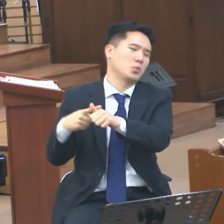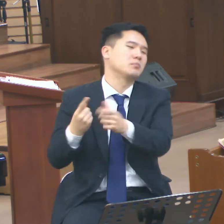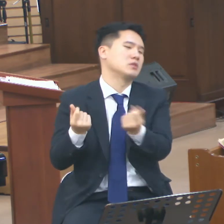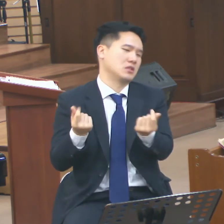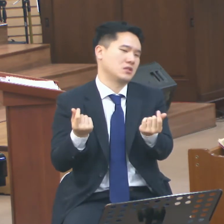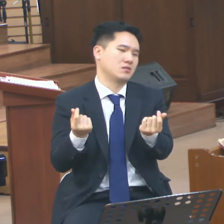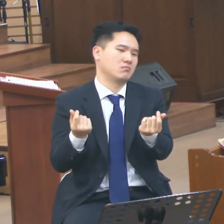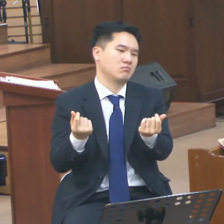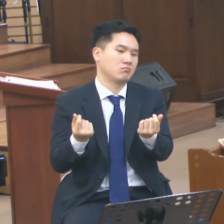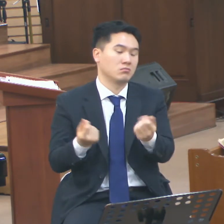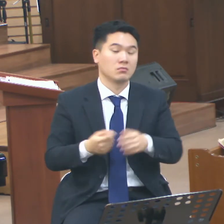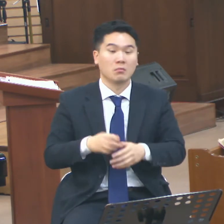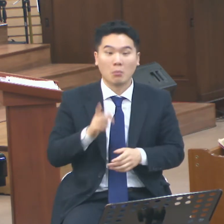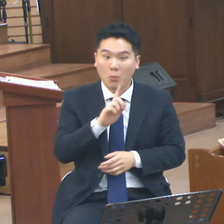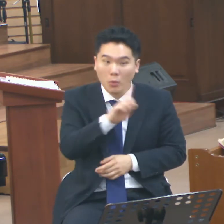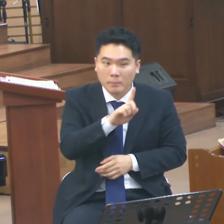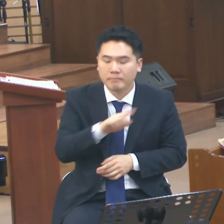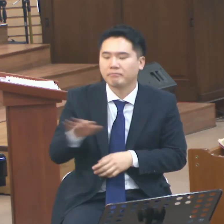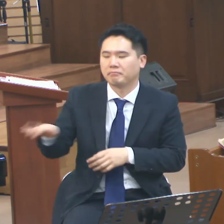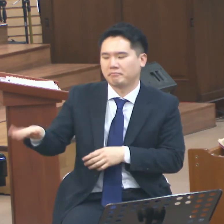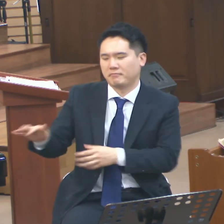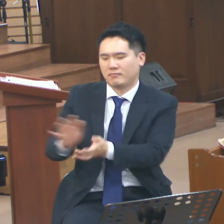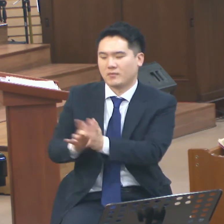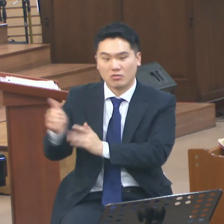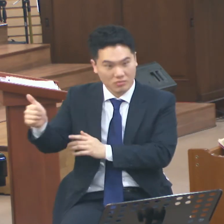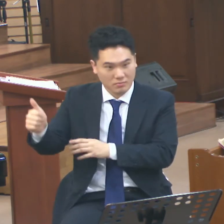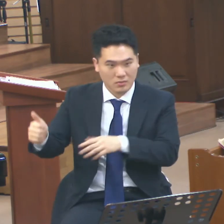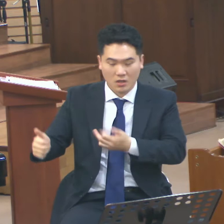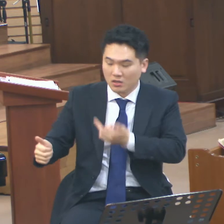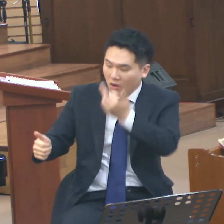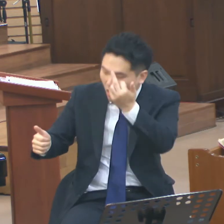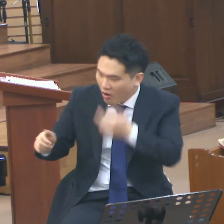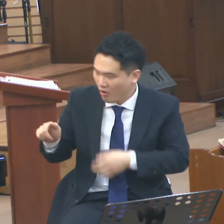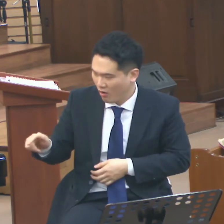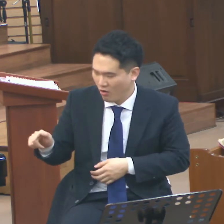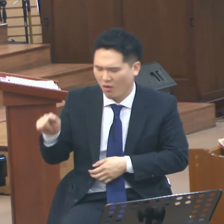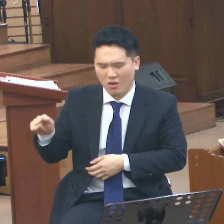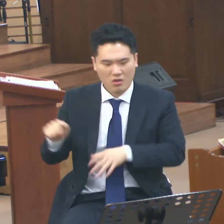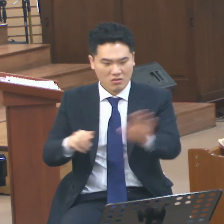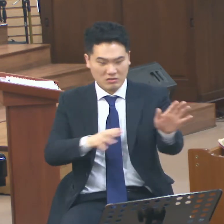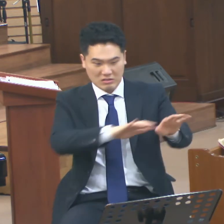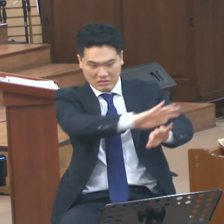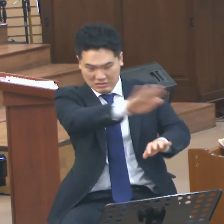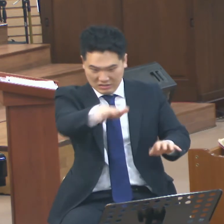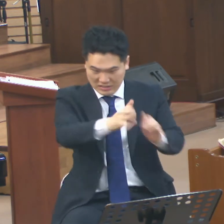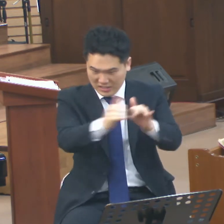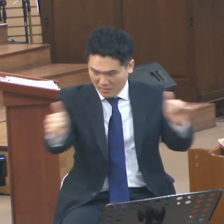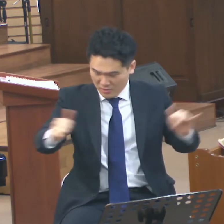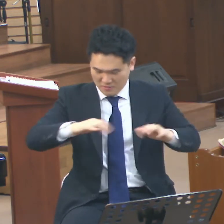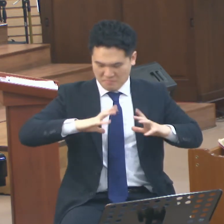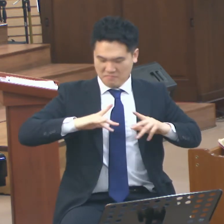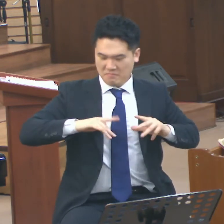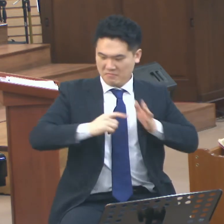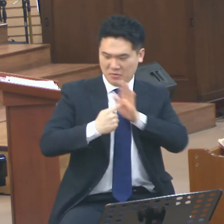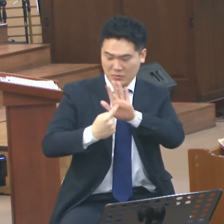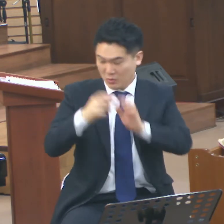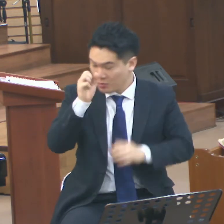내세우는 거 좋아하잖아. 그러니까 가가지고 사람들 앞에 마음껏 과시하고, 시골에서 누가